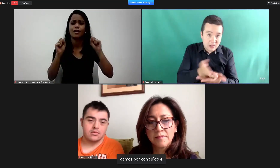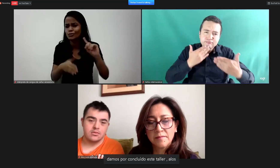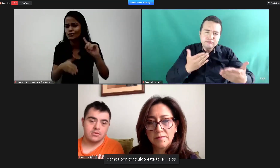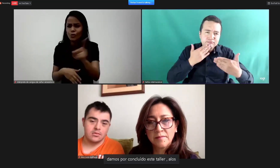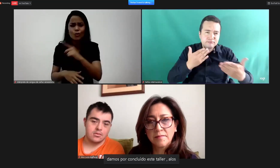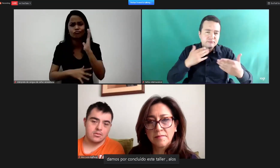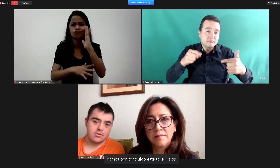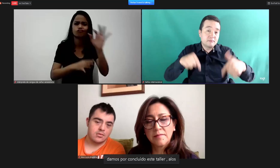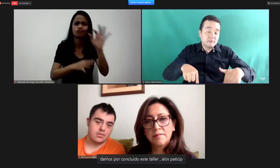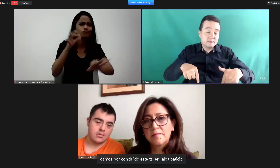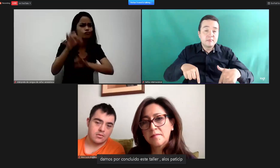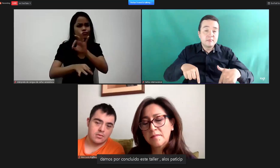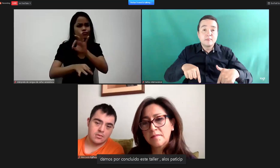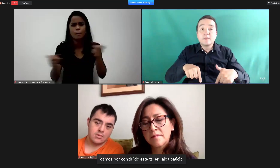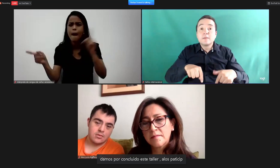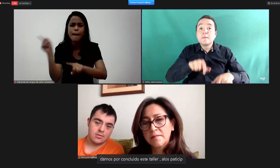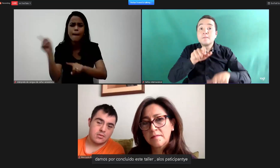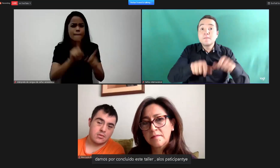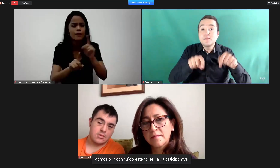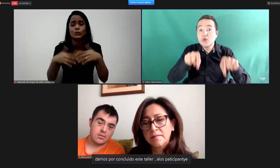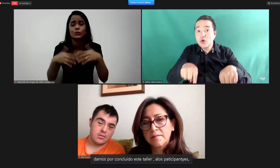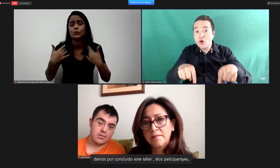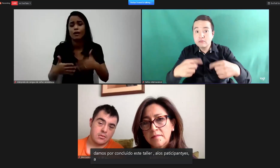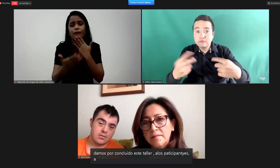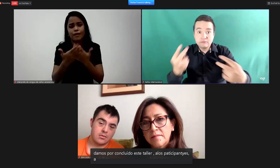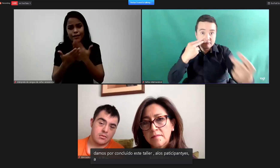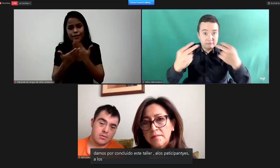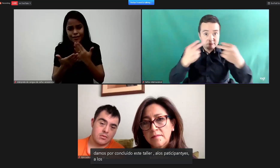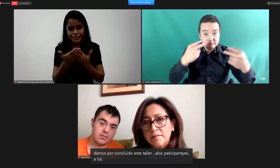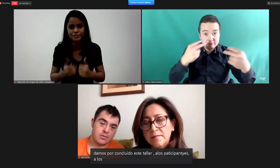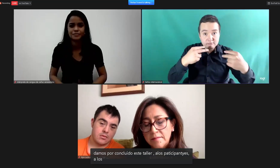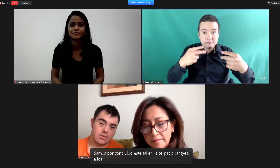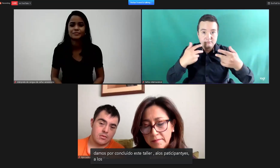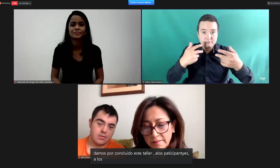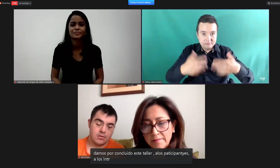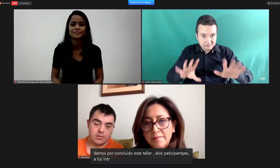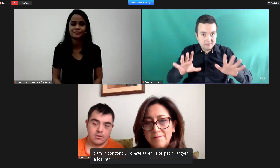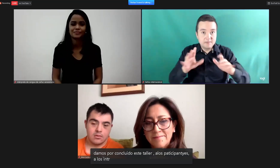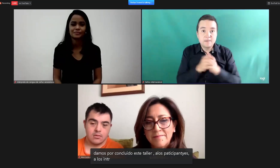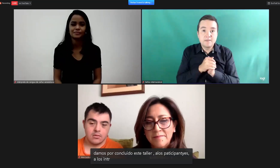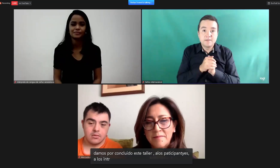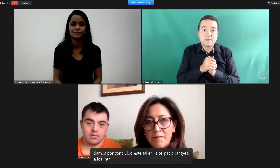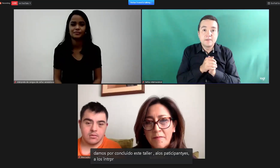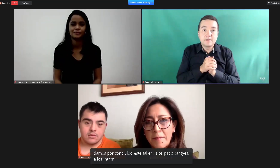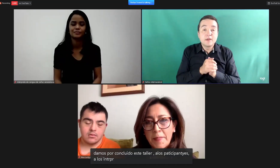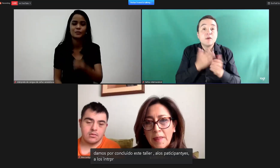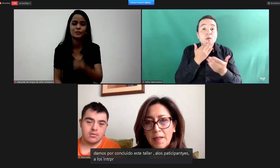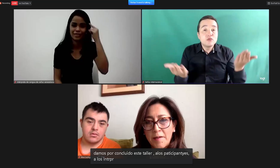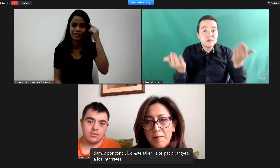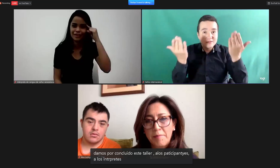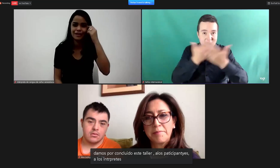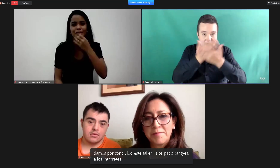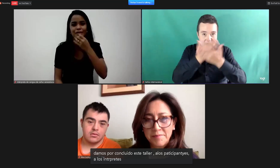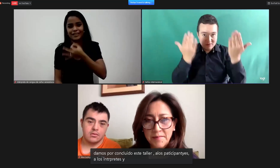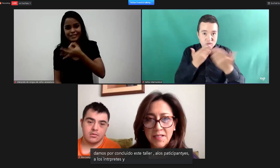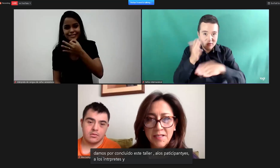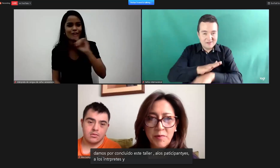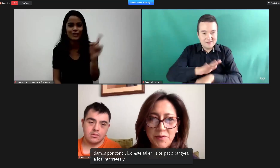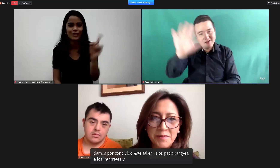a las entidades que junto con nosotros han organizado este web. Buenos días, buenas tardes, hasta pronto.